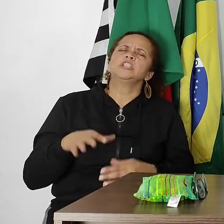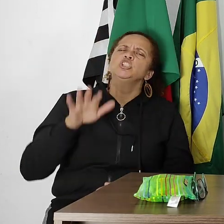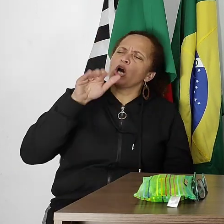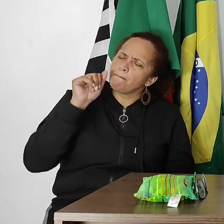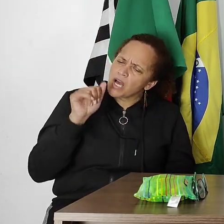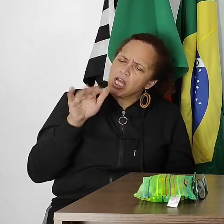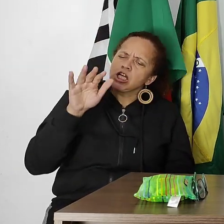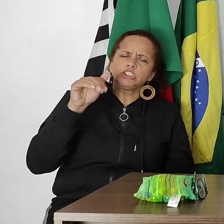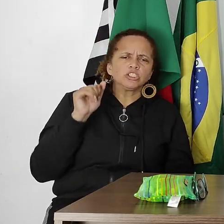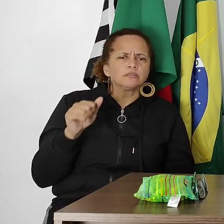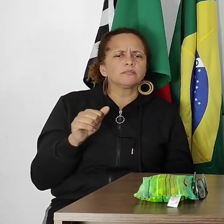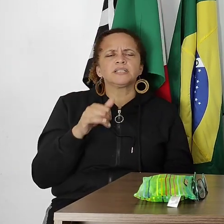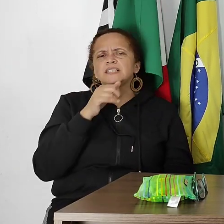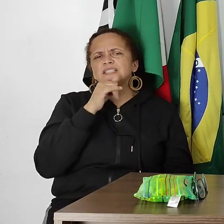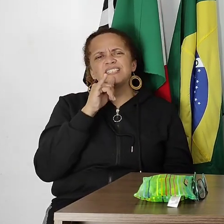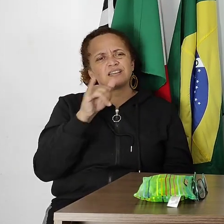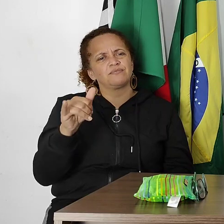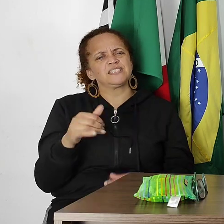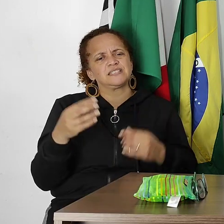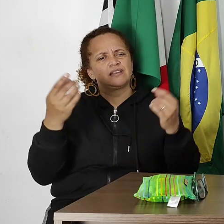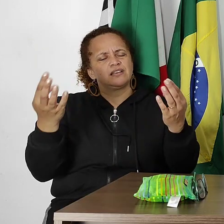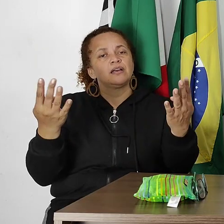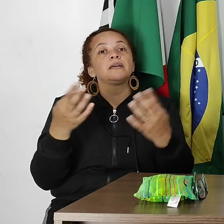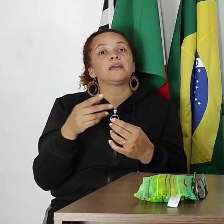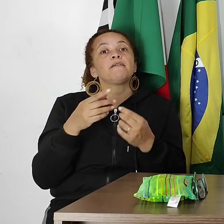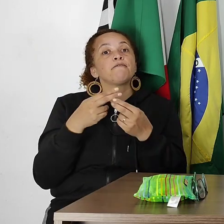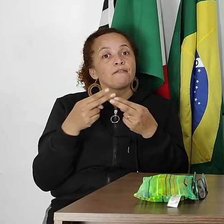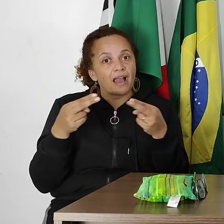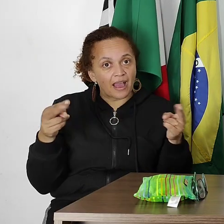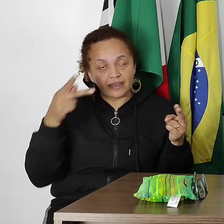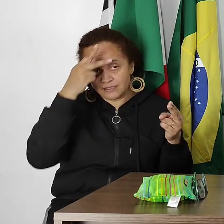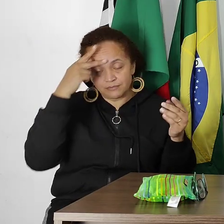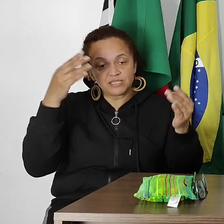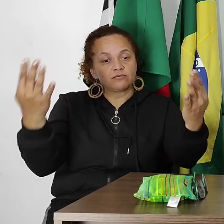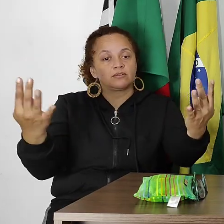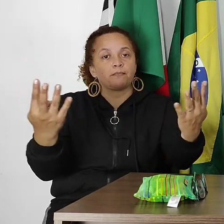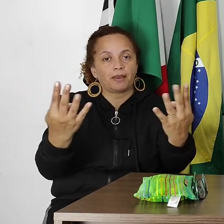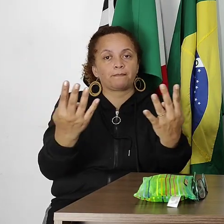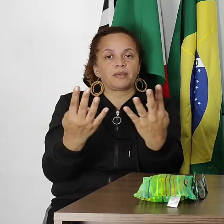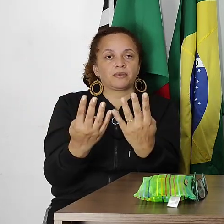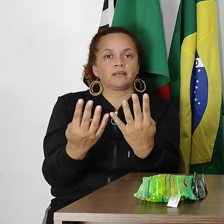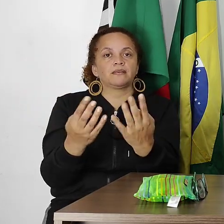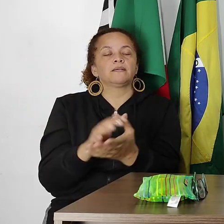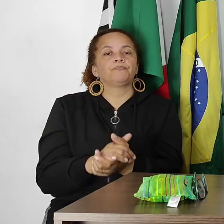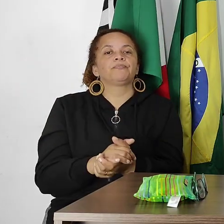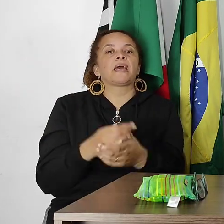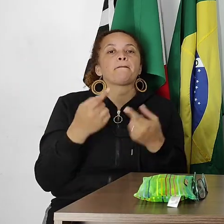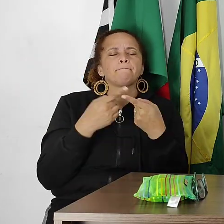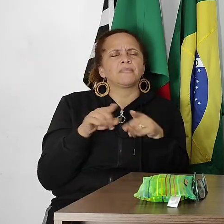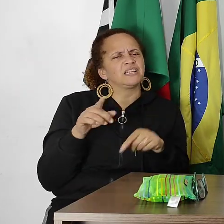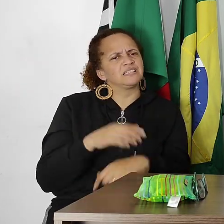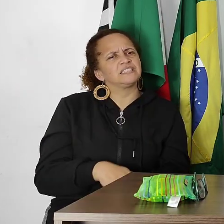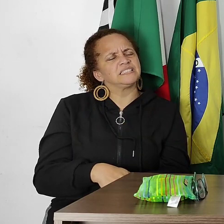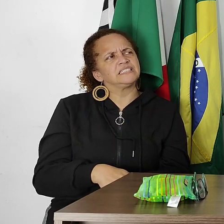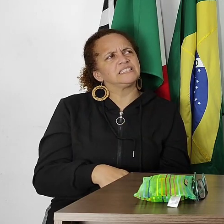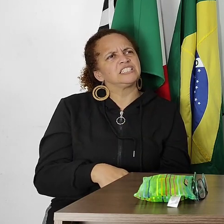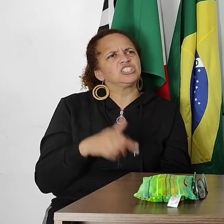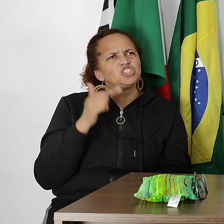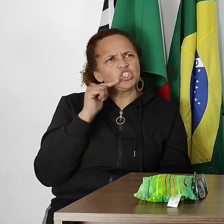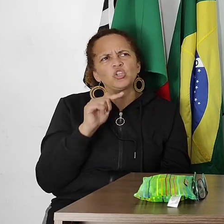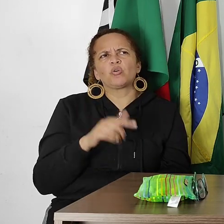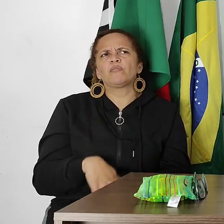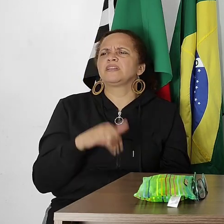mais pessoas. E realmente, veio muitas pessoas, mas na hora que ele falou assim, olha,